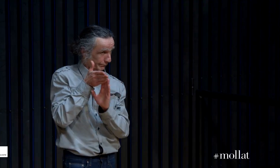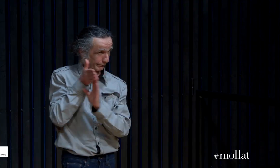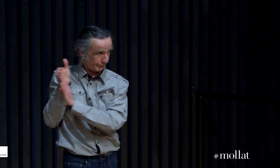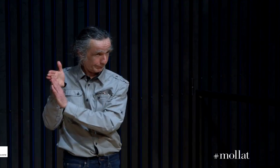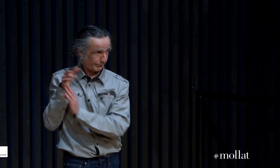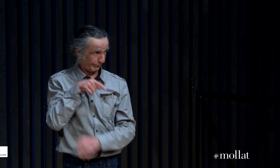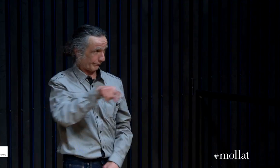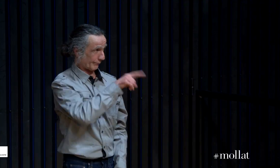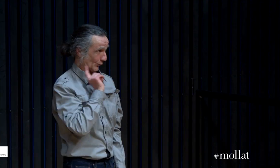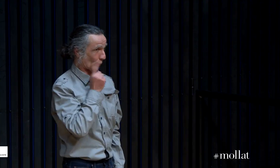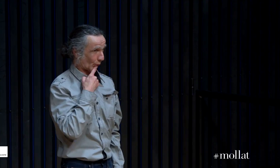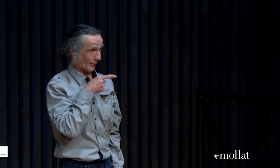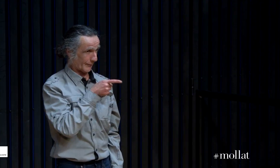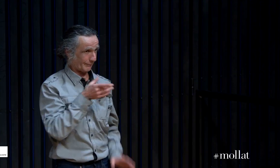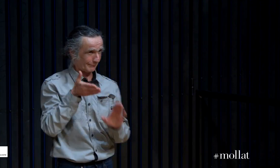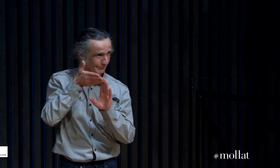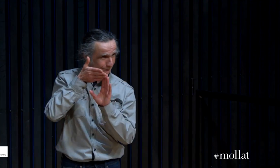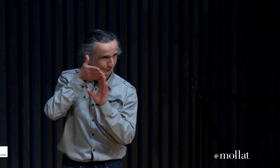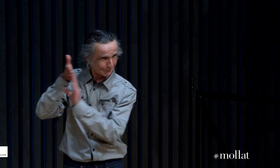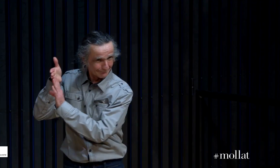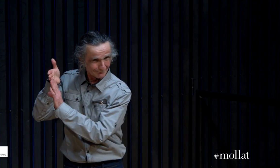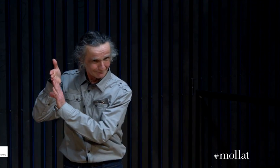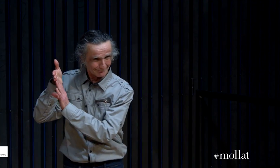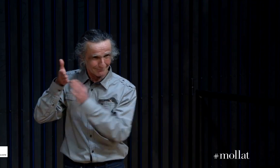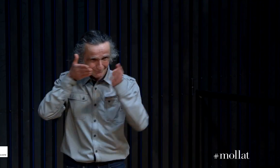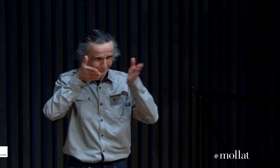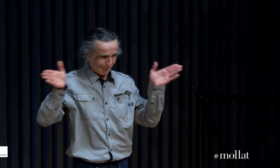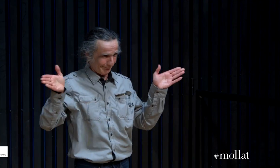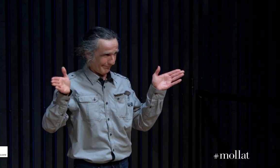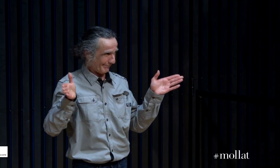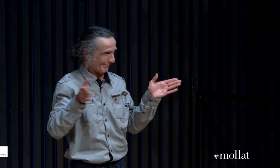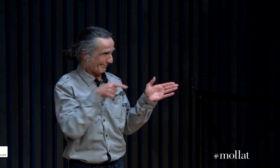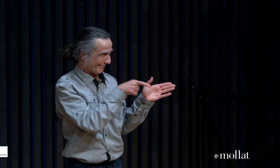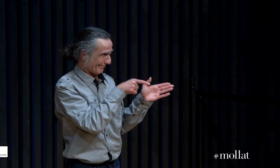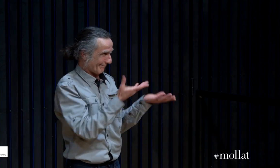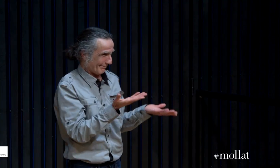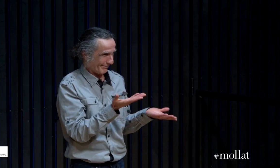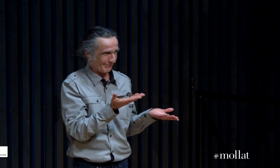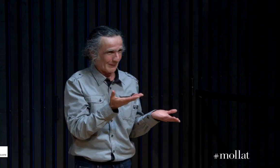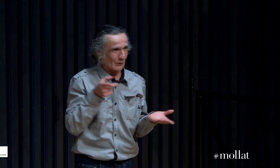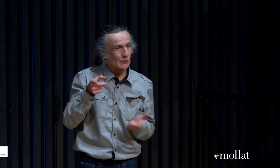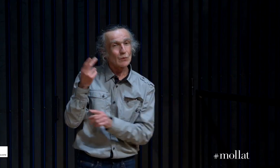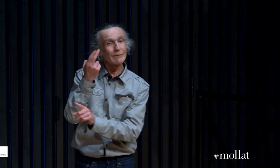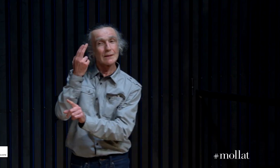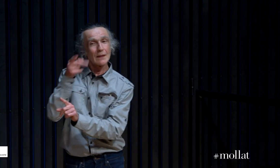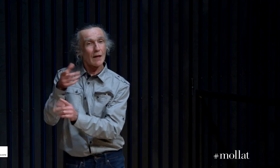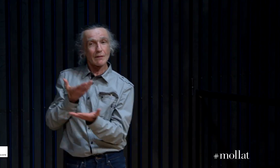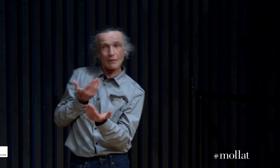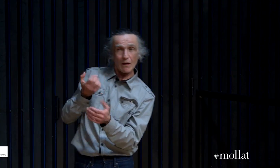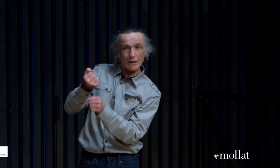Ben oui, tu as raison. Je pense que c'est à nous, c'est à vous, sourds, d'intervenir pour leur ouvrir l'esprit.